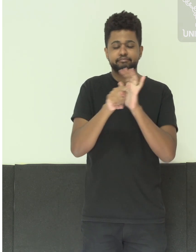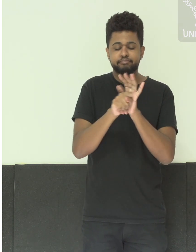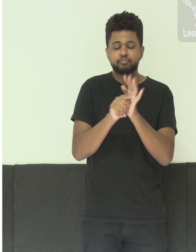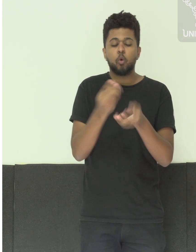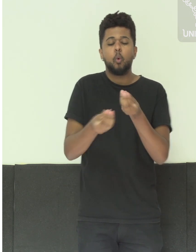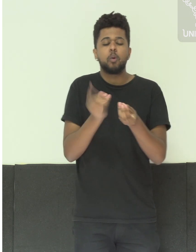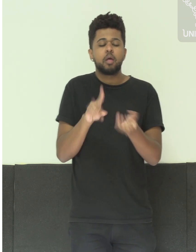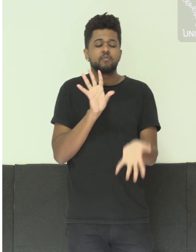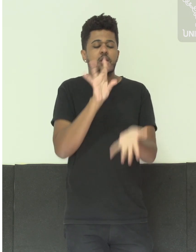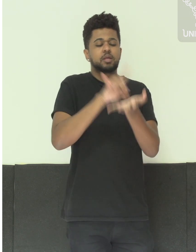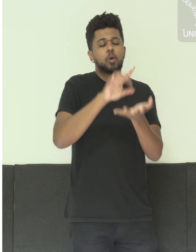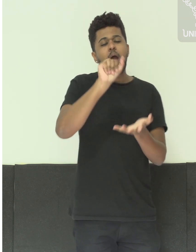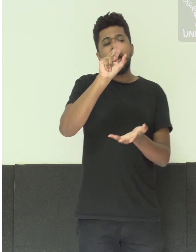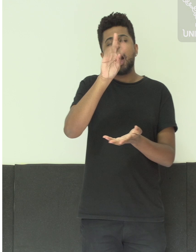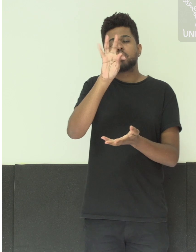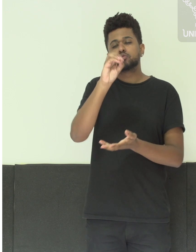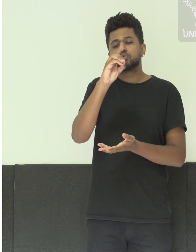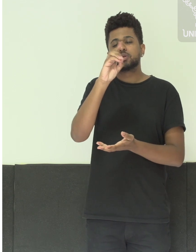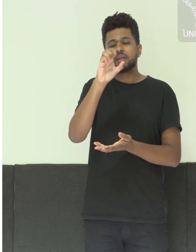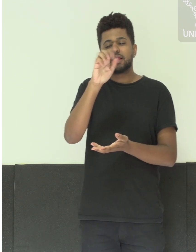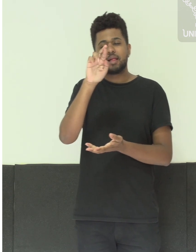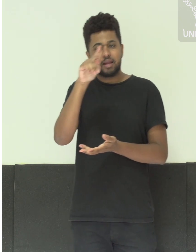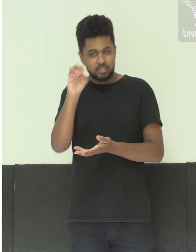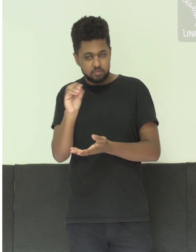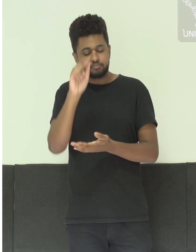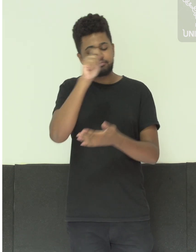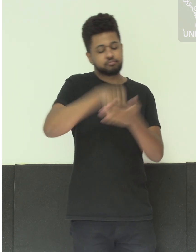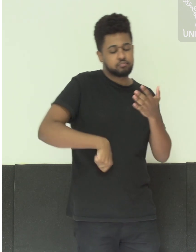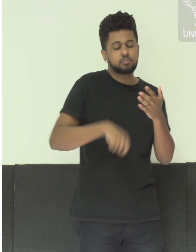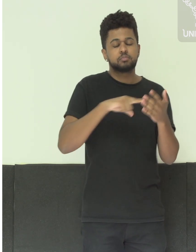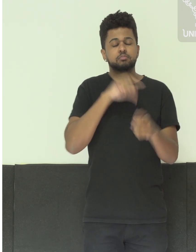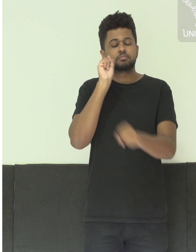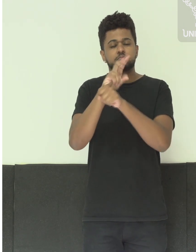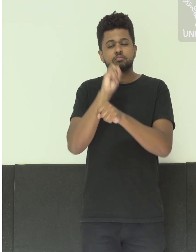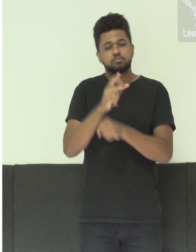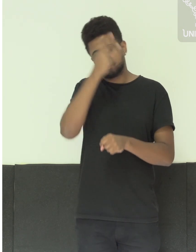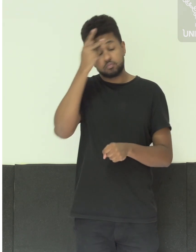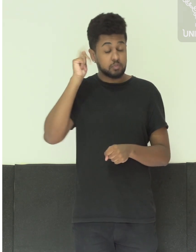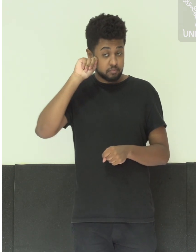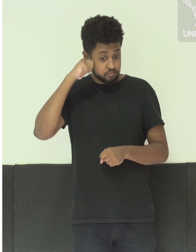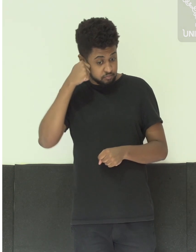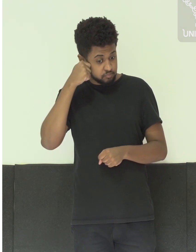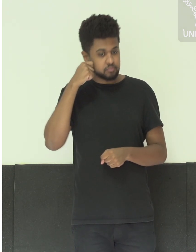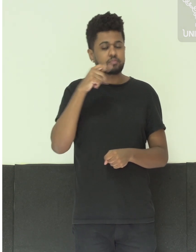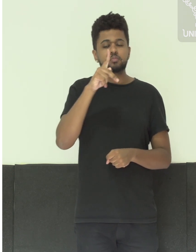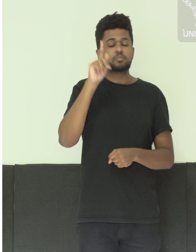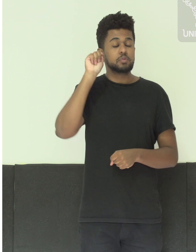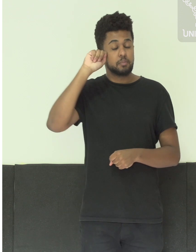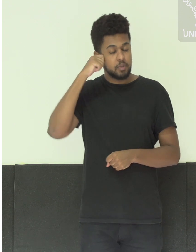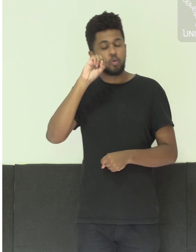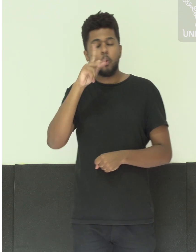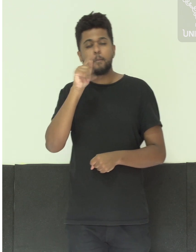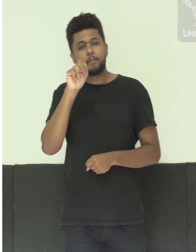de validação da autodeclaração dos inscritos na reserva de vagas para negros, pretos ou